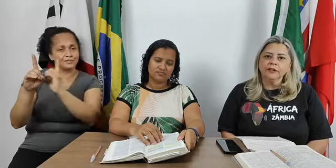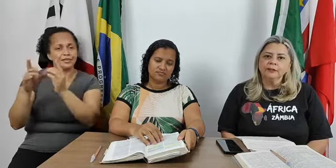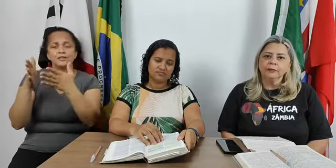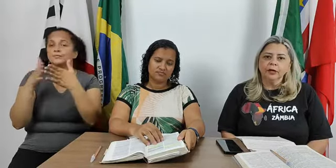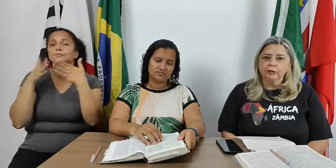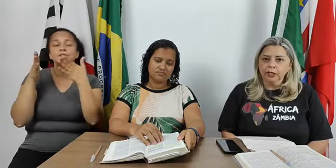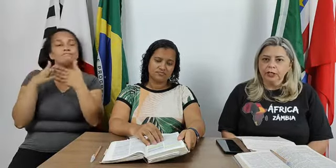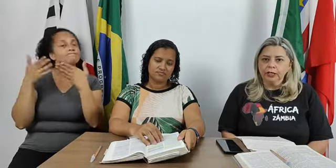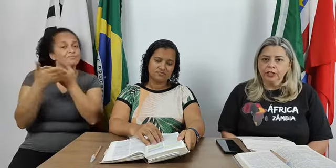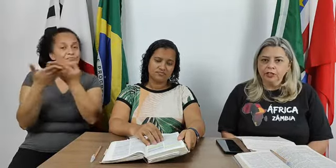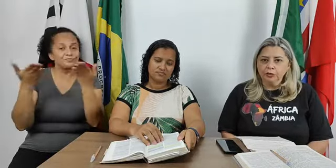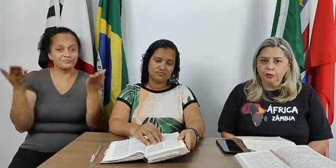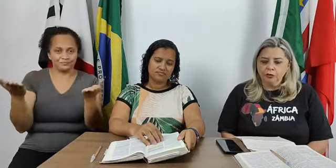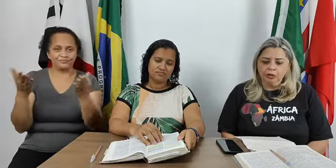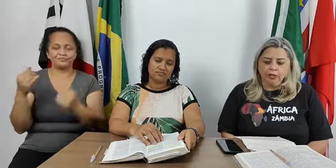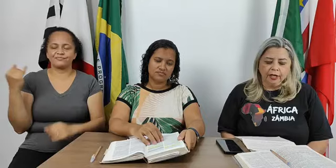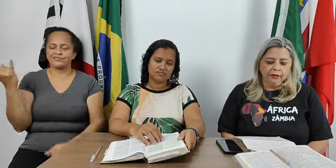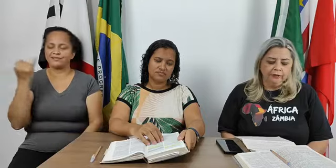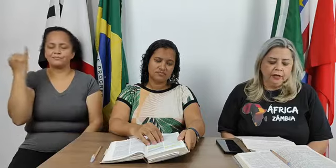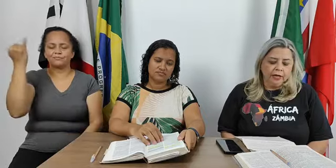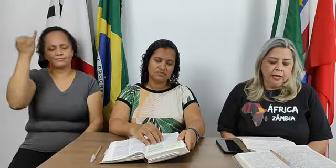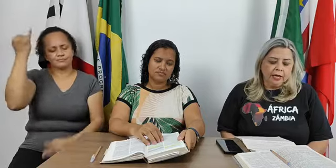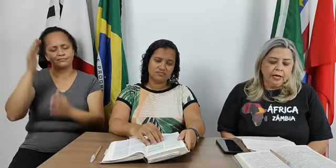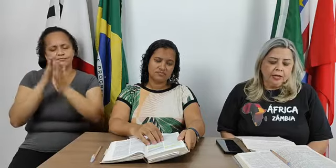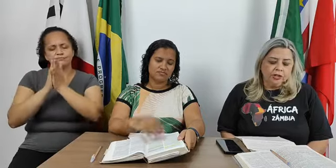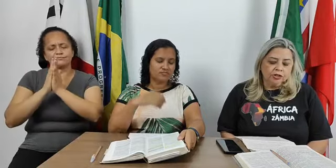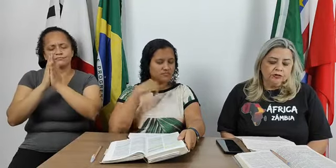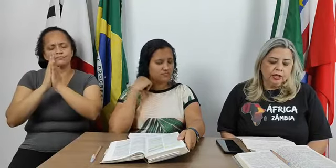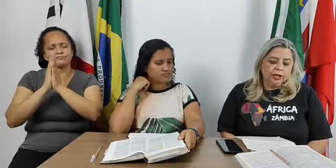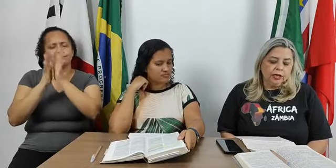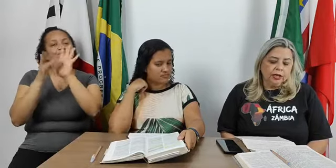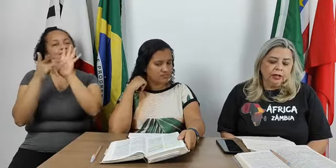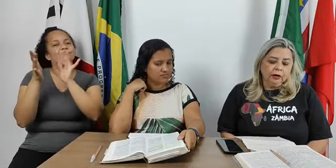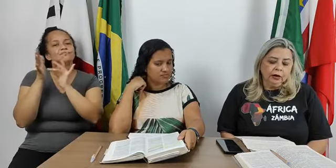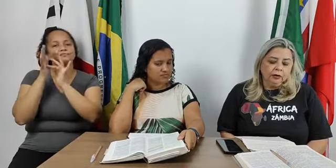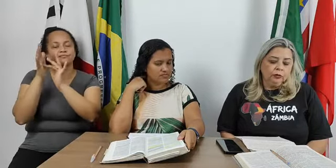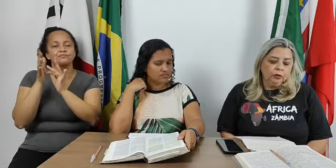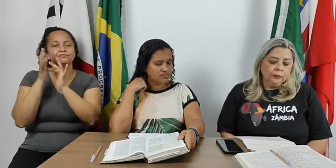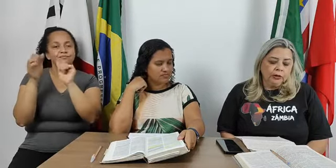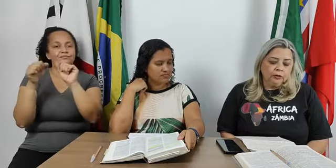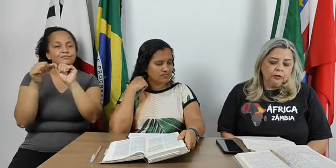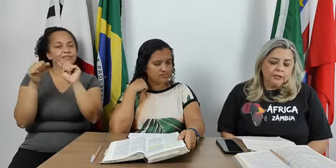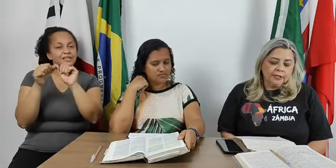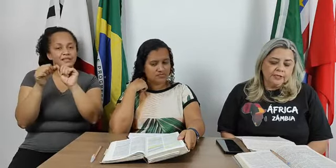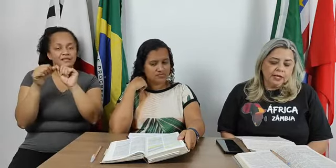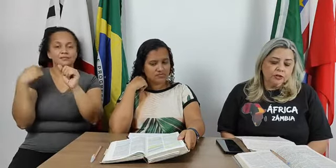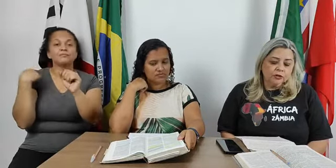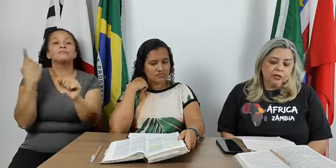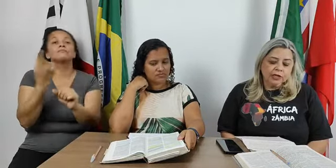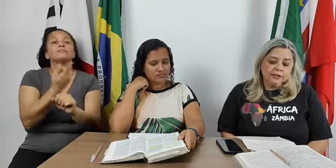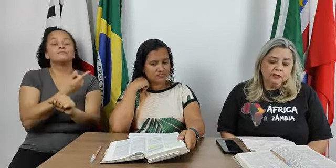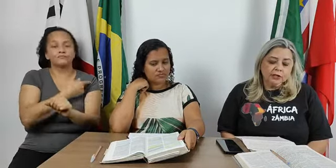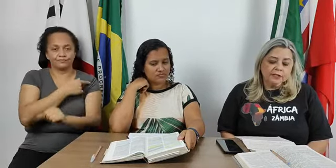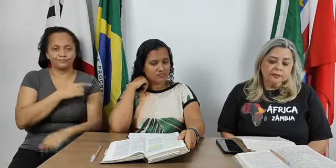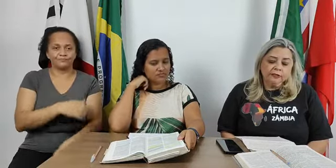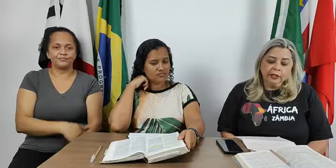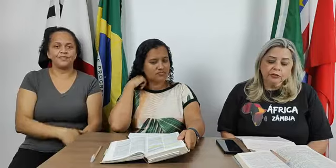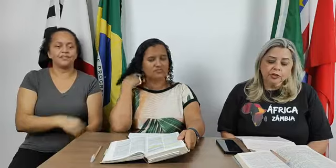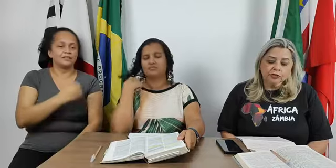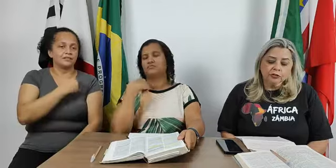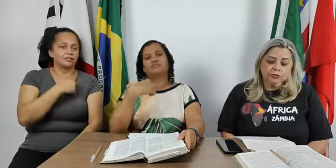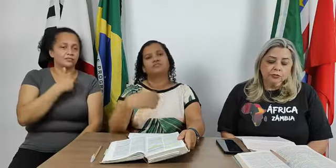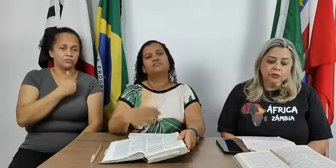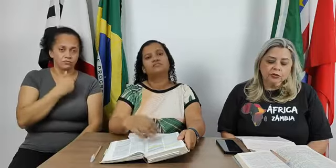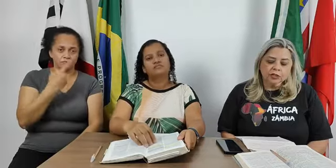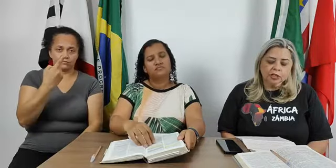oração fez para a humanidade hoje, né? E aí a gente vê que no capítulo 17 contém essa oração final